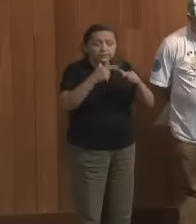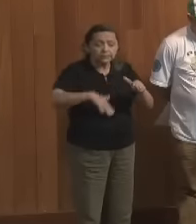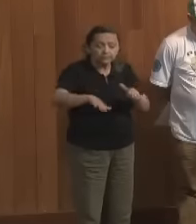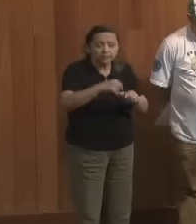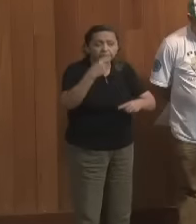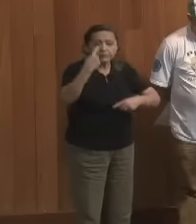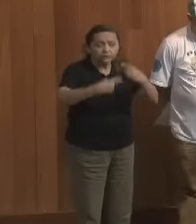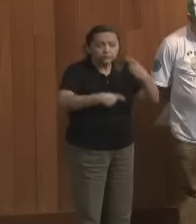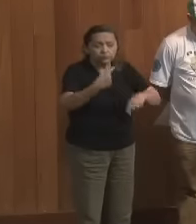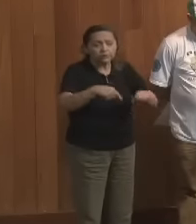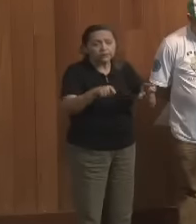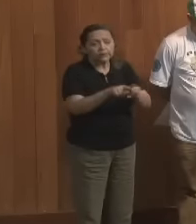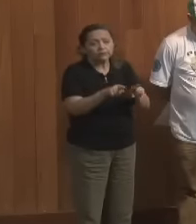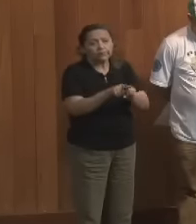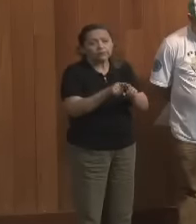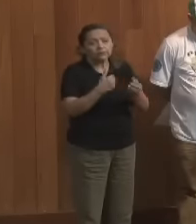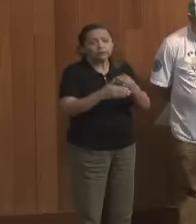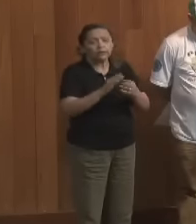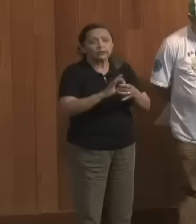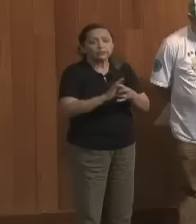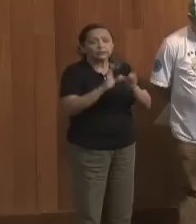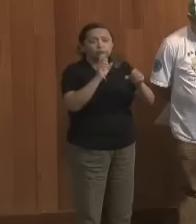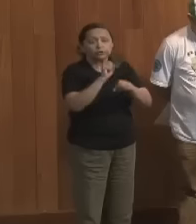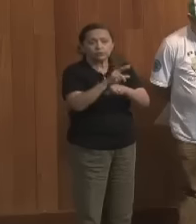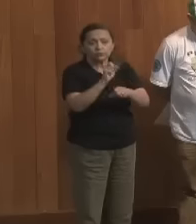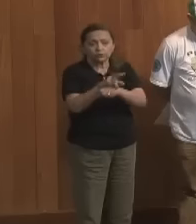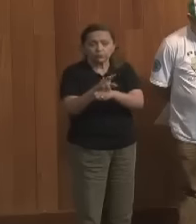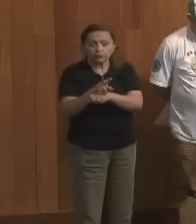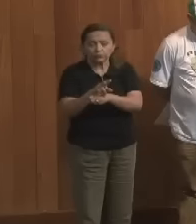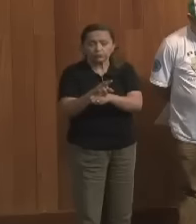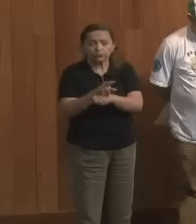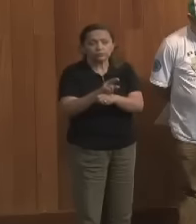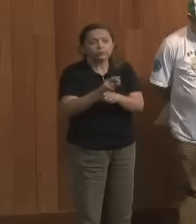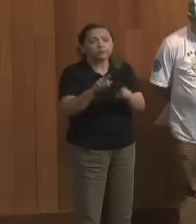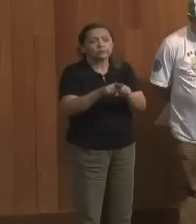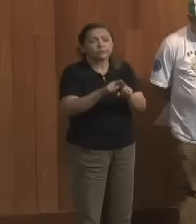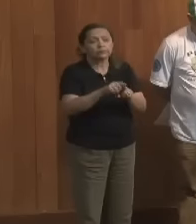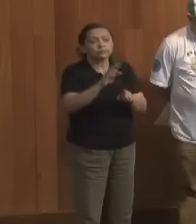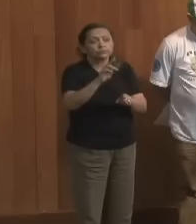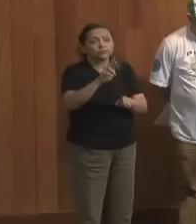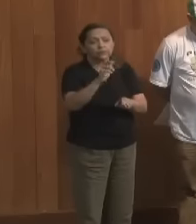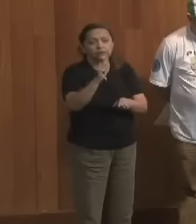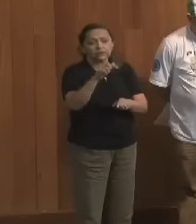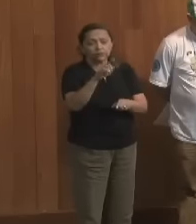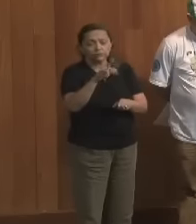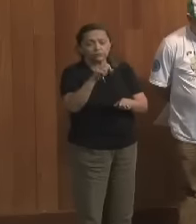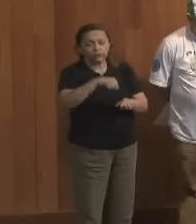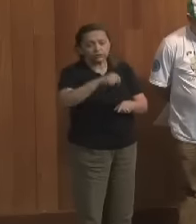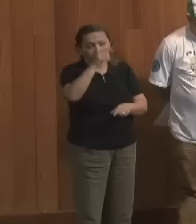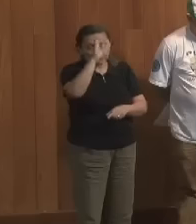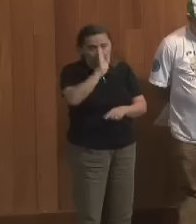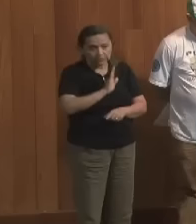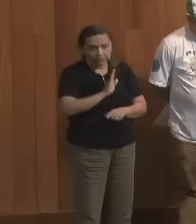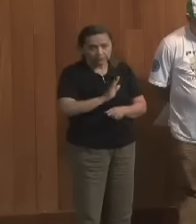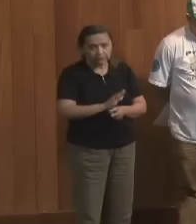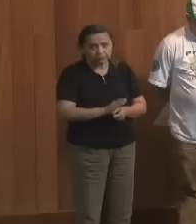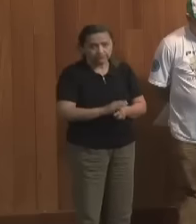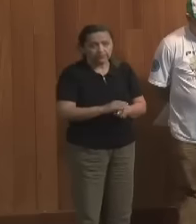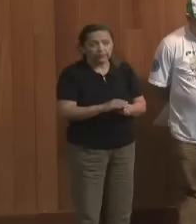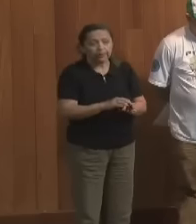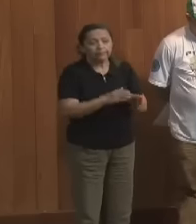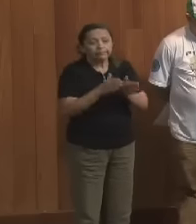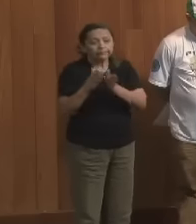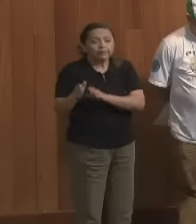para debater sobre a liberação de agrotóxicos e de transgênicos no Brasil. Além